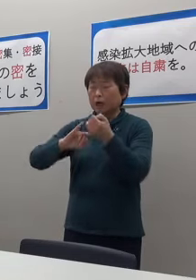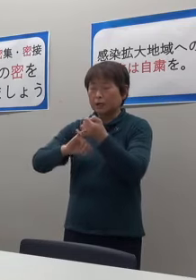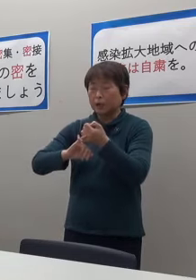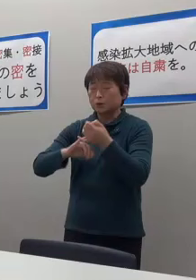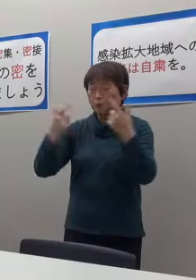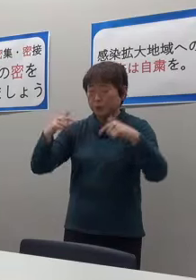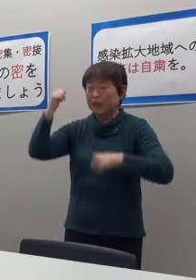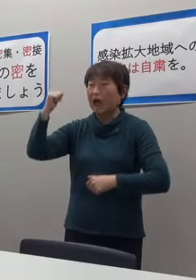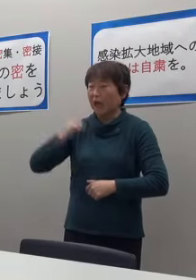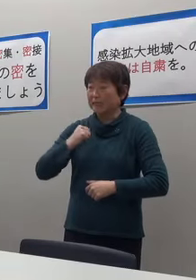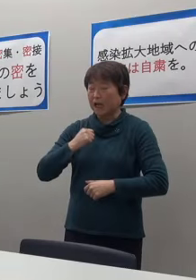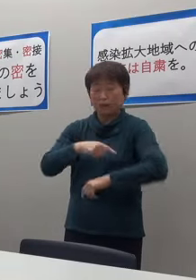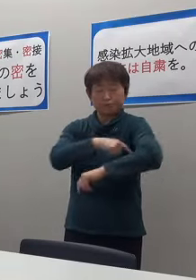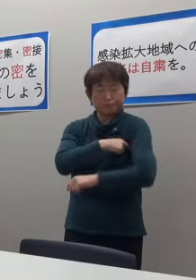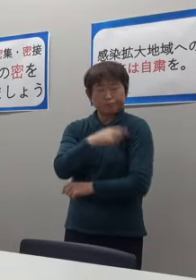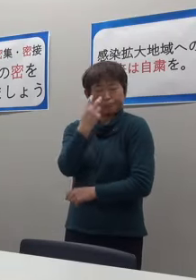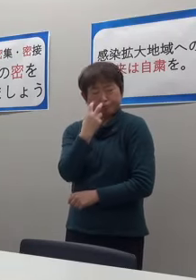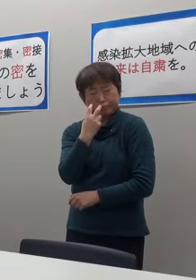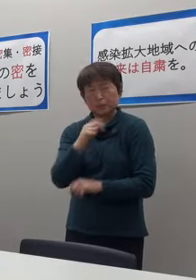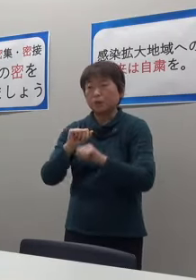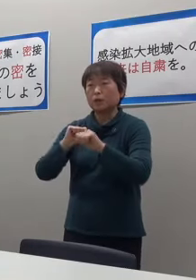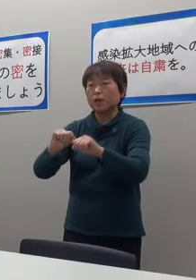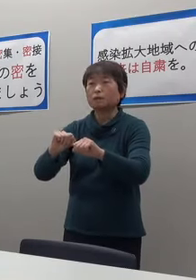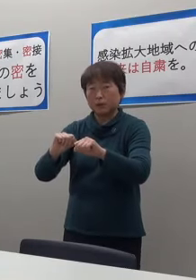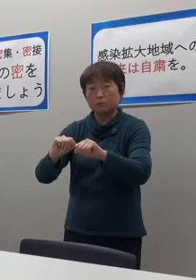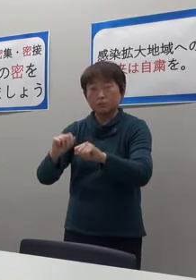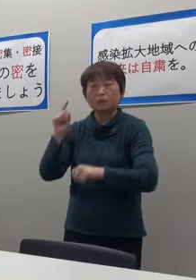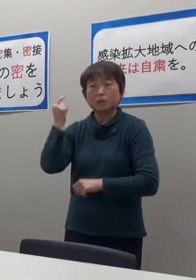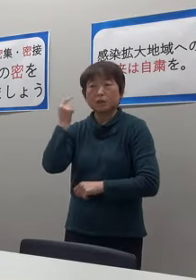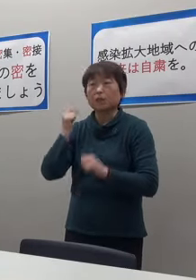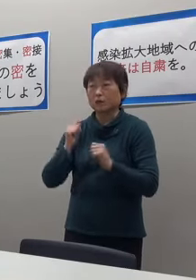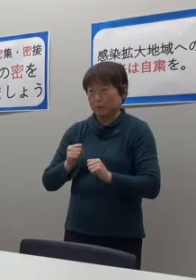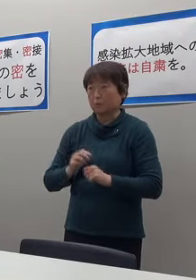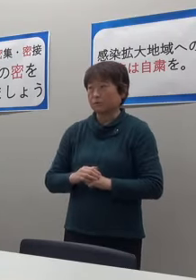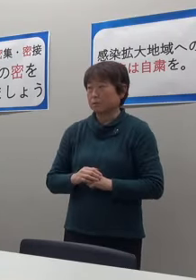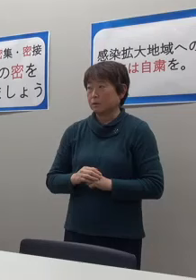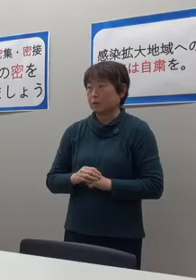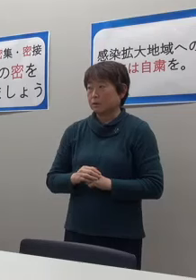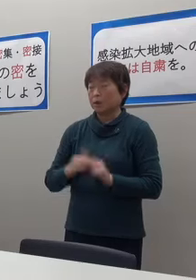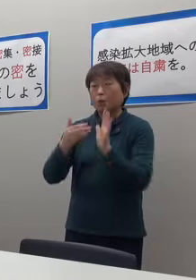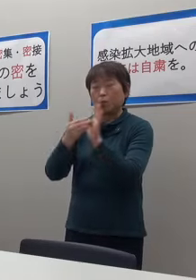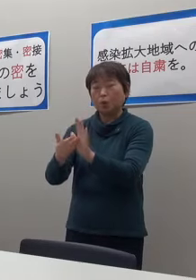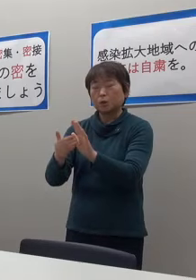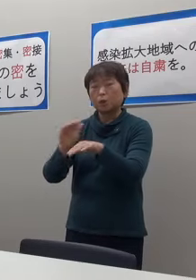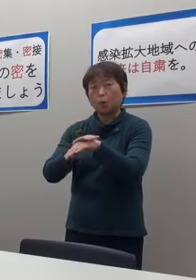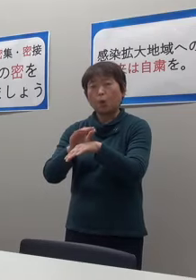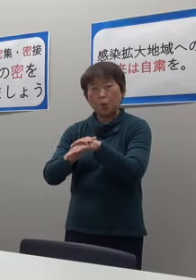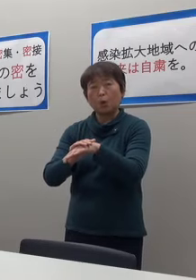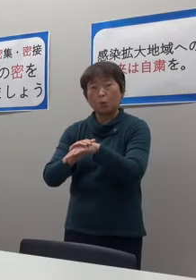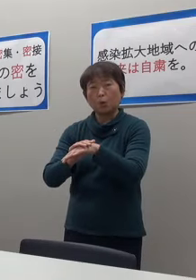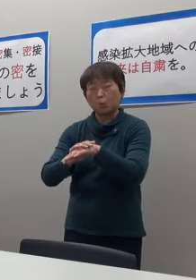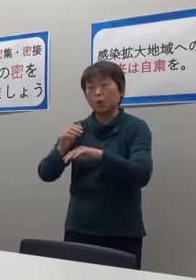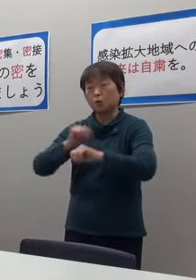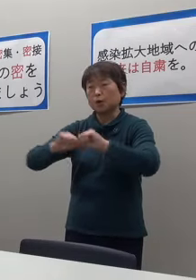あの一定のですね取り組みってのはされたかと思うんですね。あのなんですけども、まあ、今回こういうふうなことになって